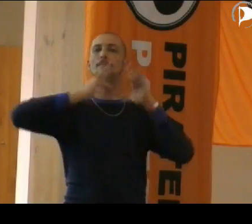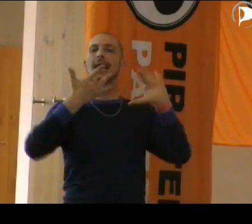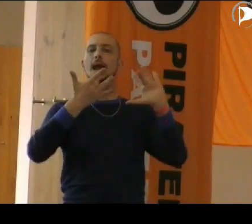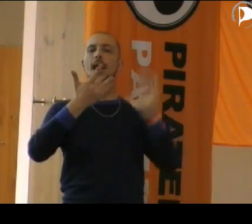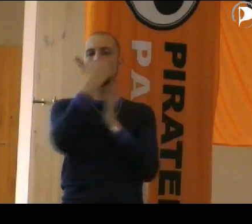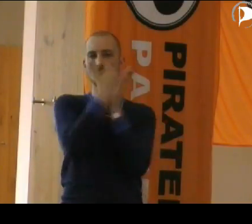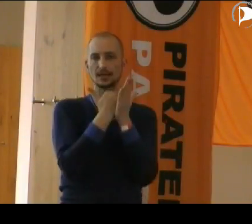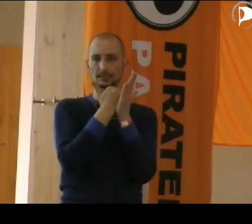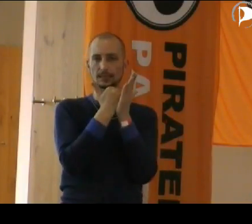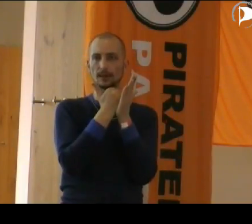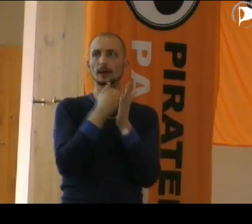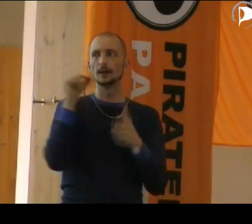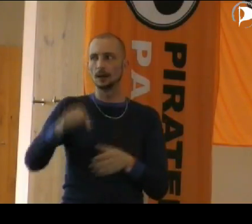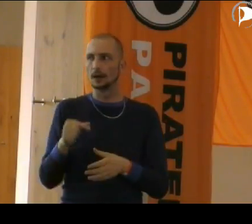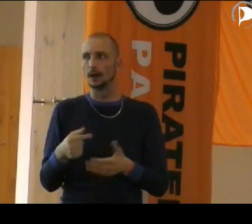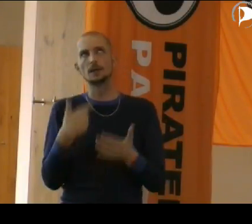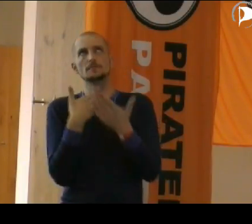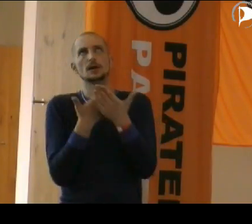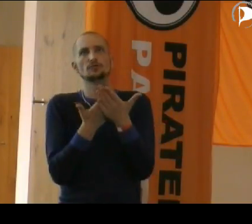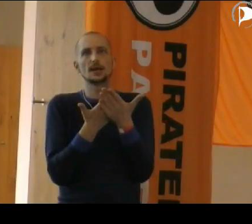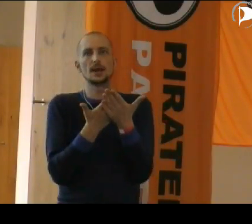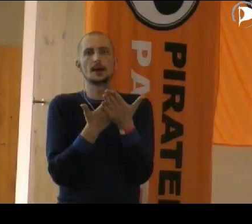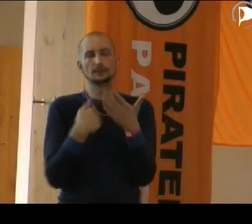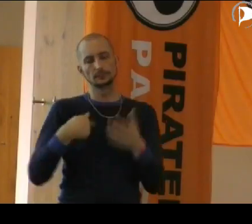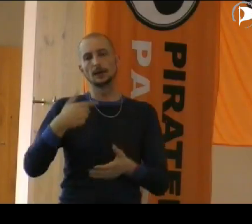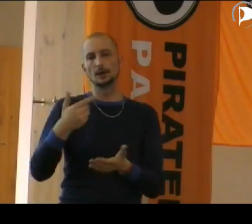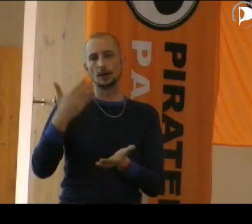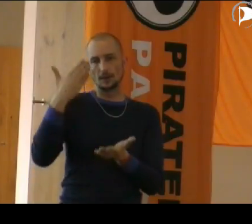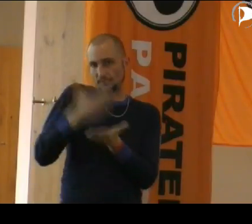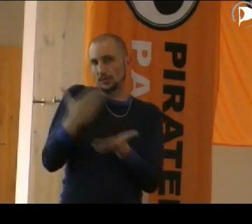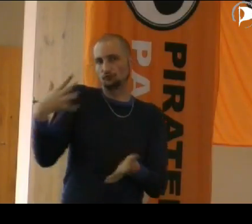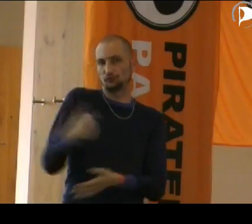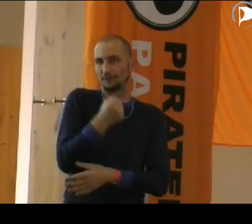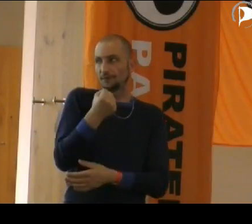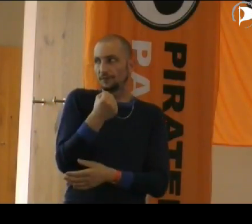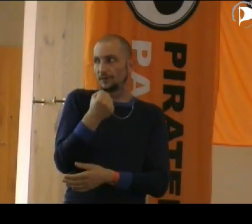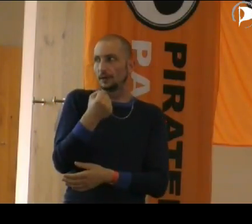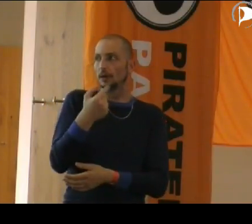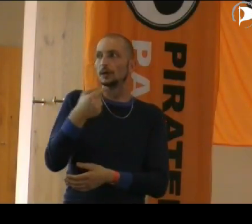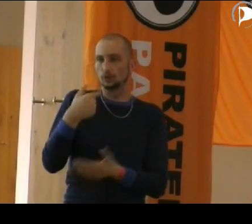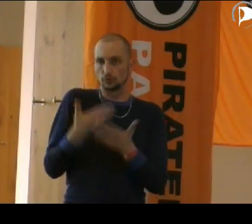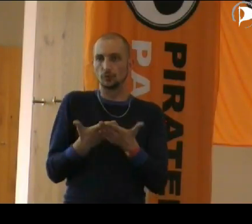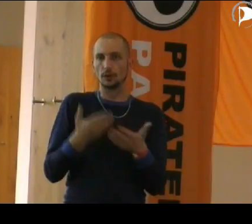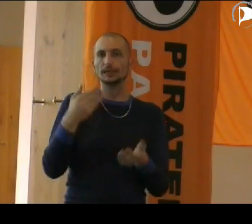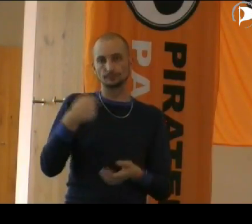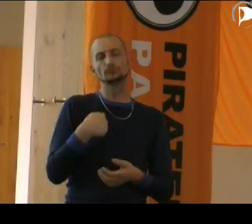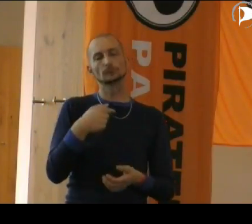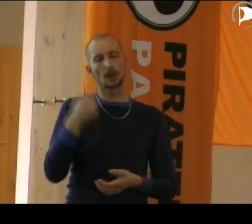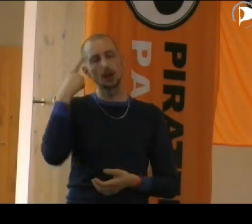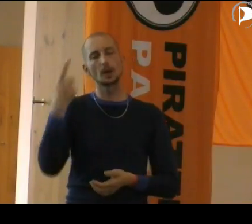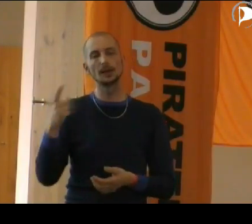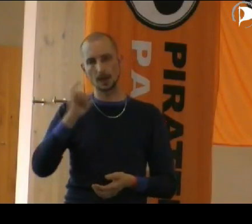administration beispielsweise das schon mitgebracht habe und ich glaube auch dass ich dazu in der lage